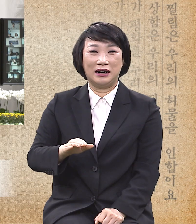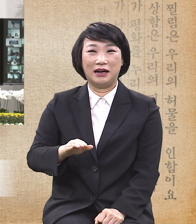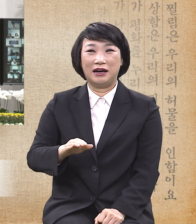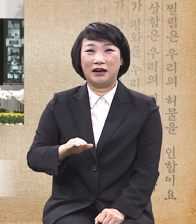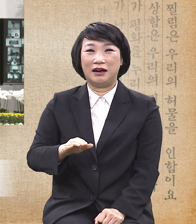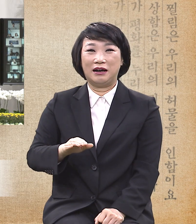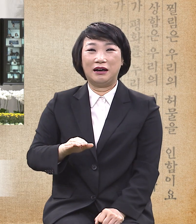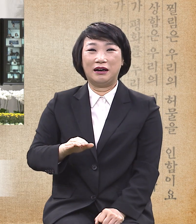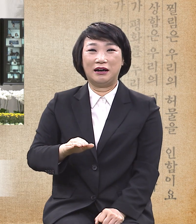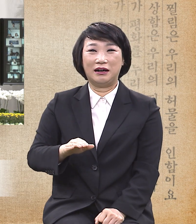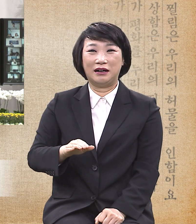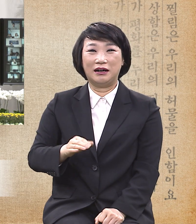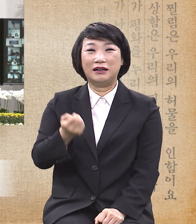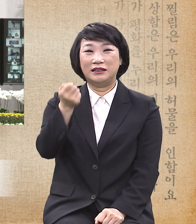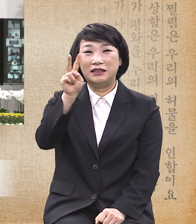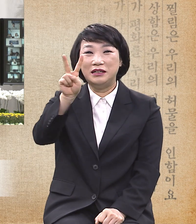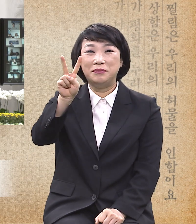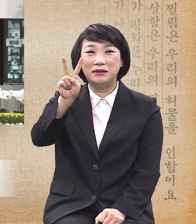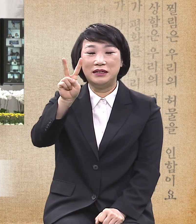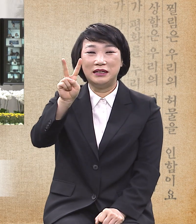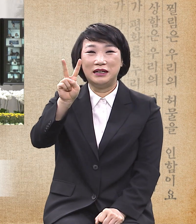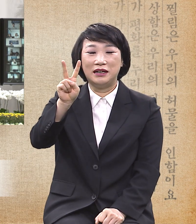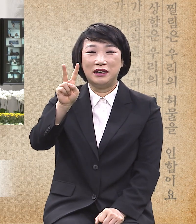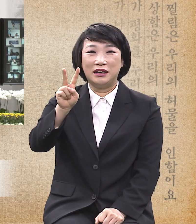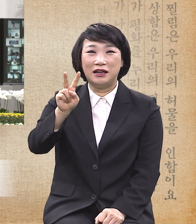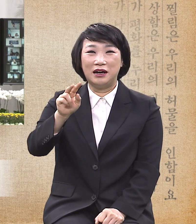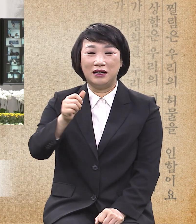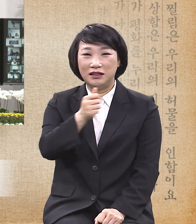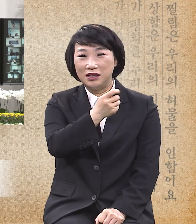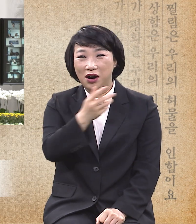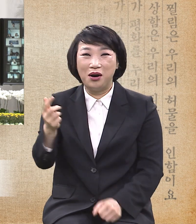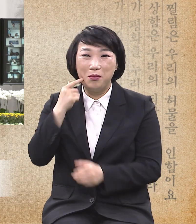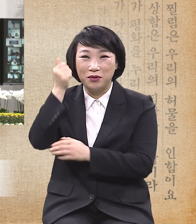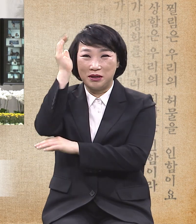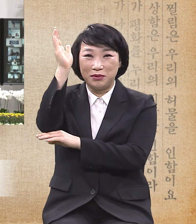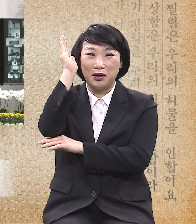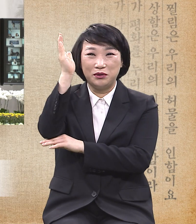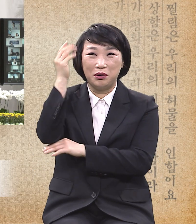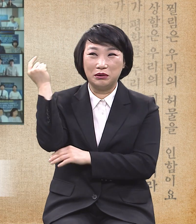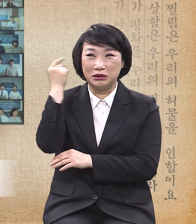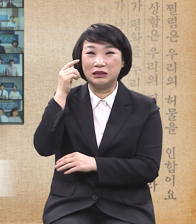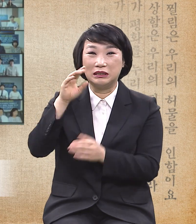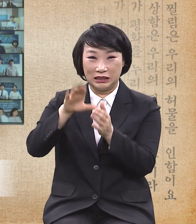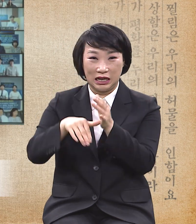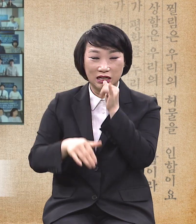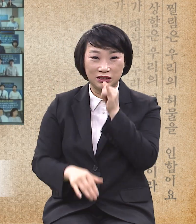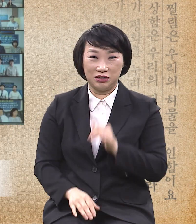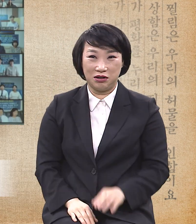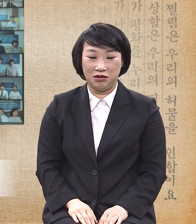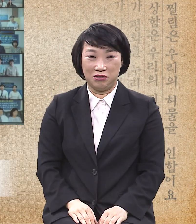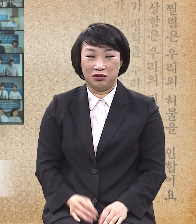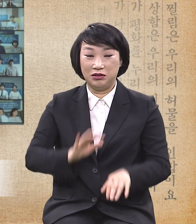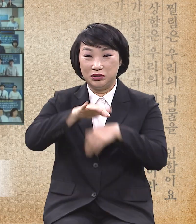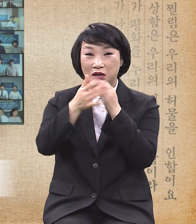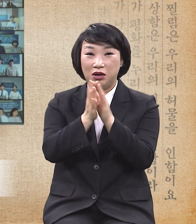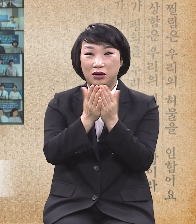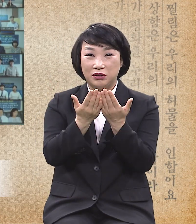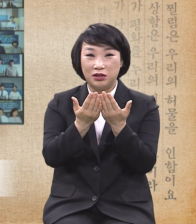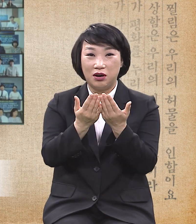우리 텔레비에서 목사님들 설교하는 소리를 듭니다. 성경 속에서